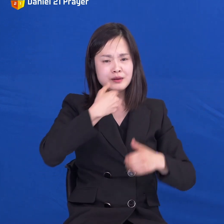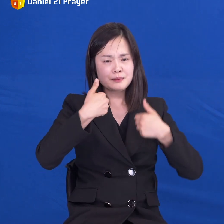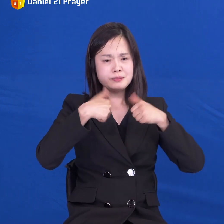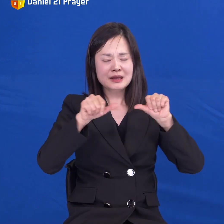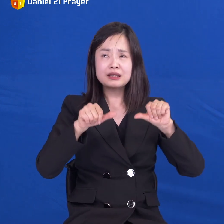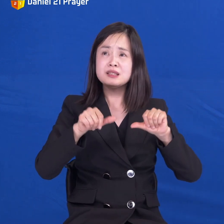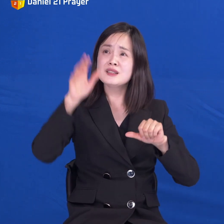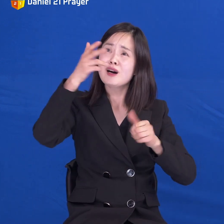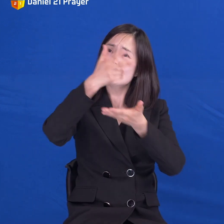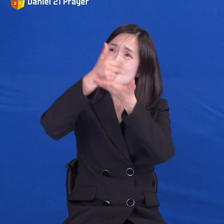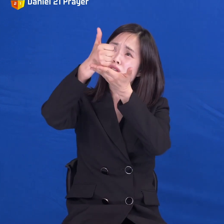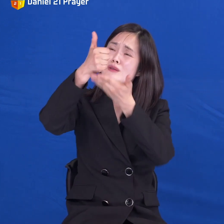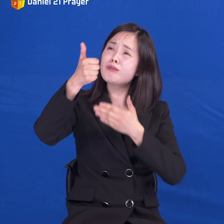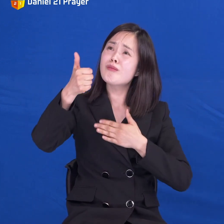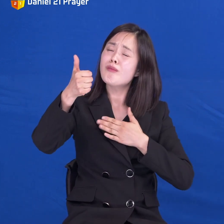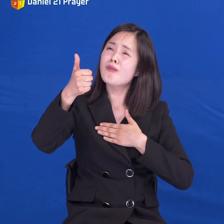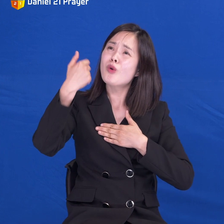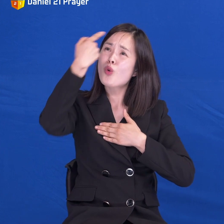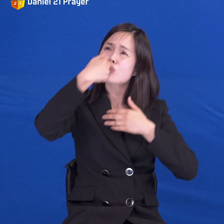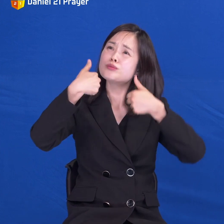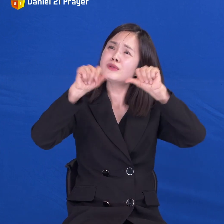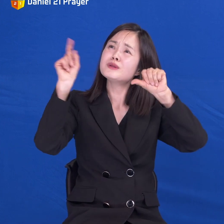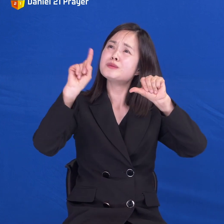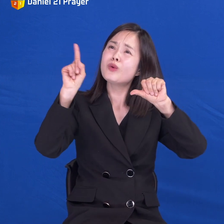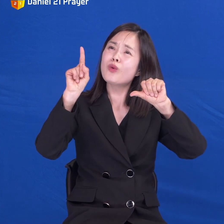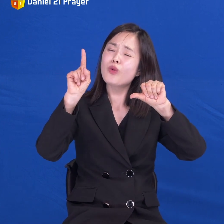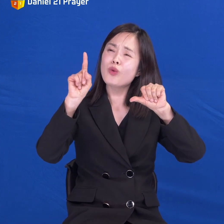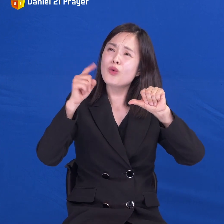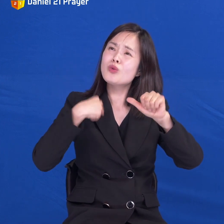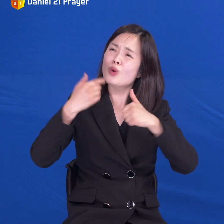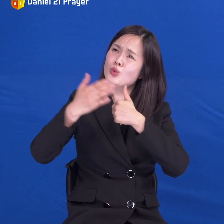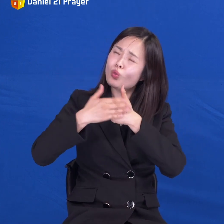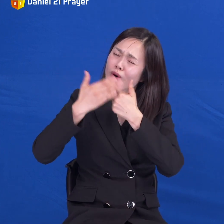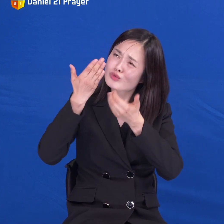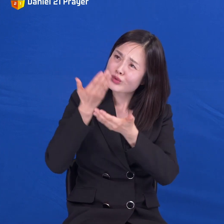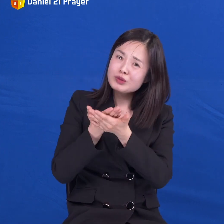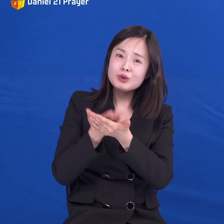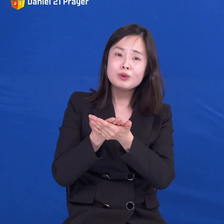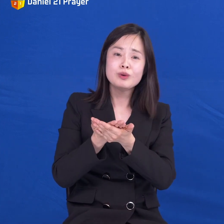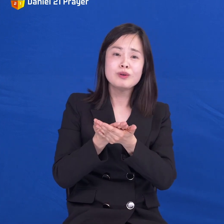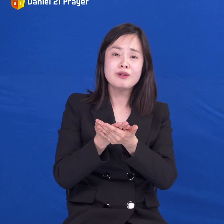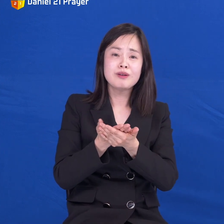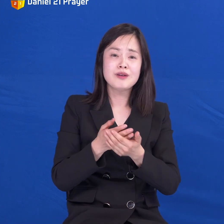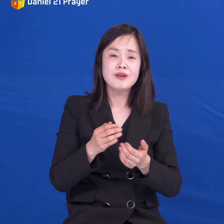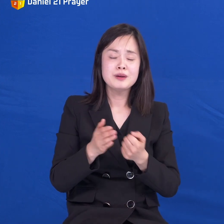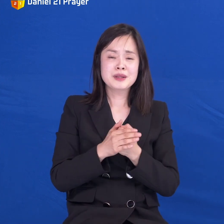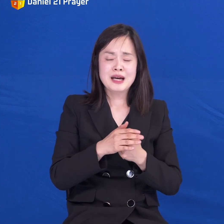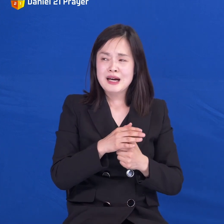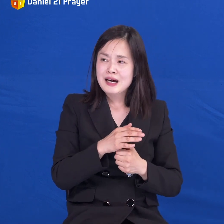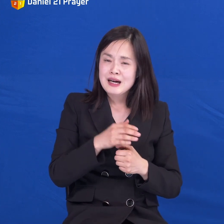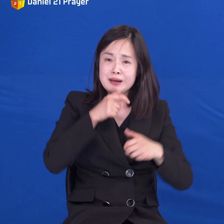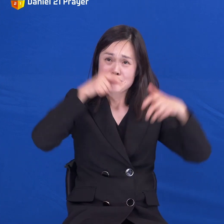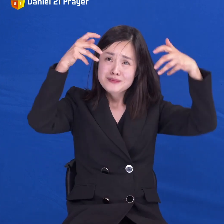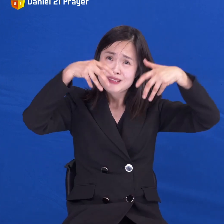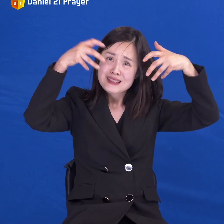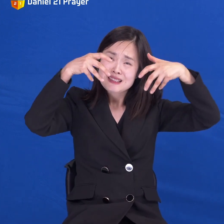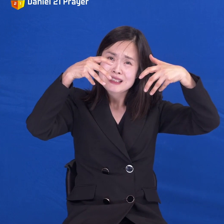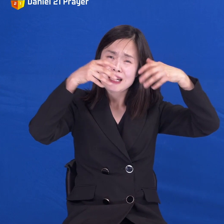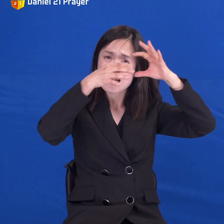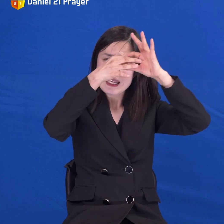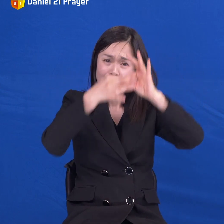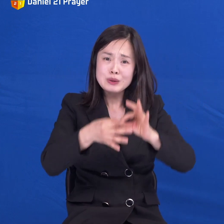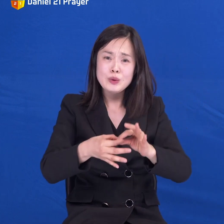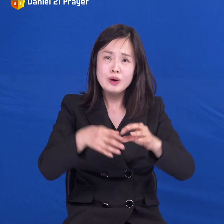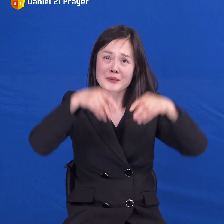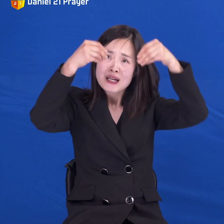일인데 왜 이렇게 날 망신시키십니까? 하고 제가 창피해가지고 맨 뒤에 현관 들어오는 그 입구에 서서